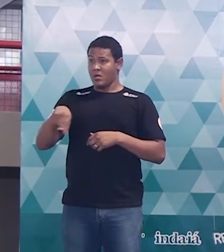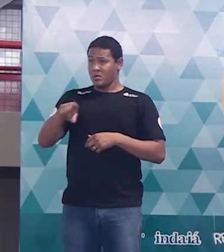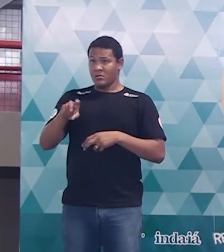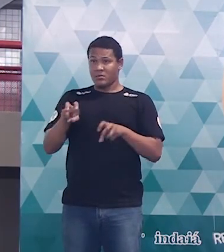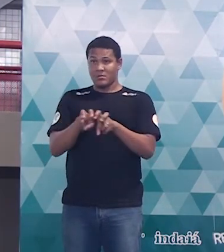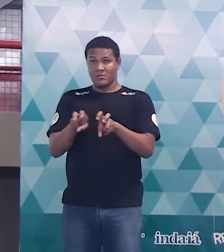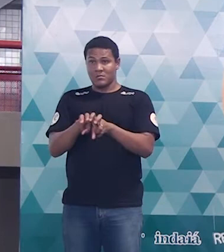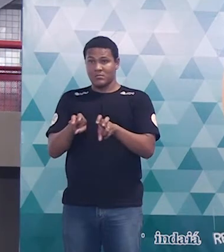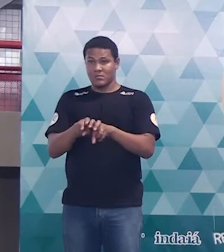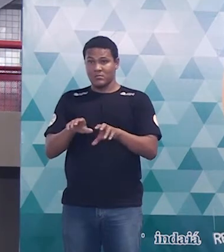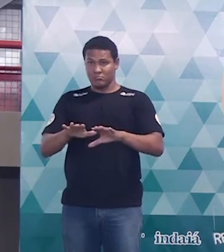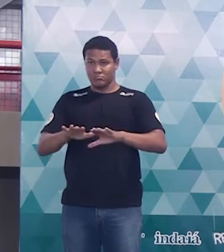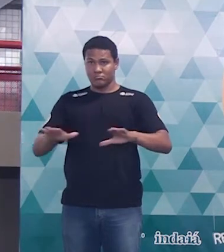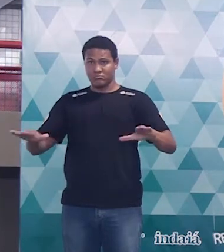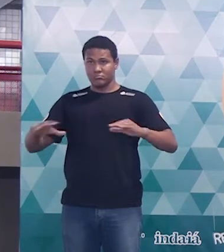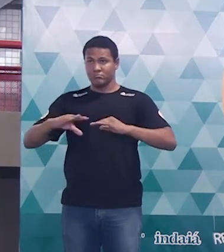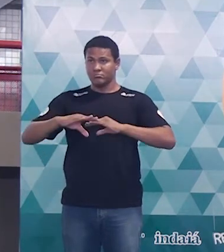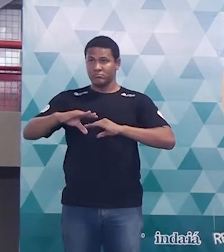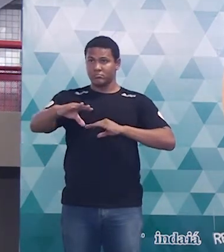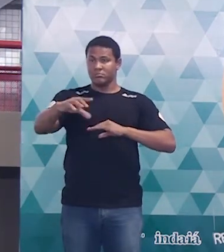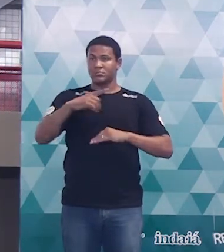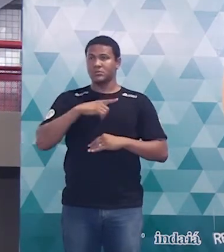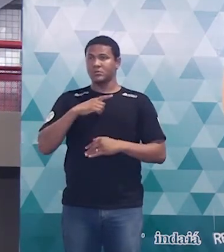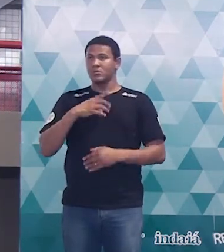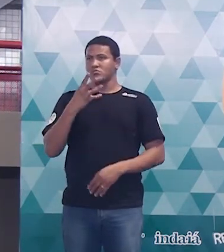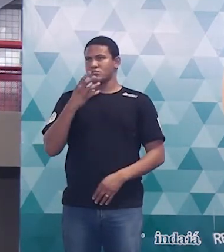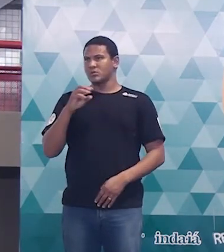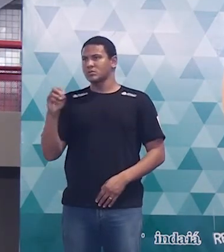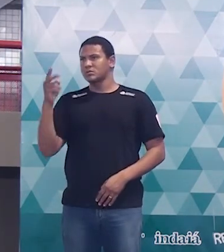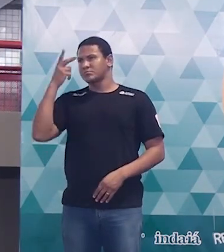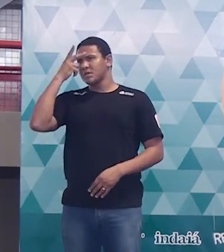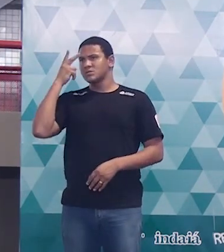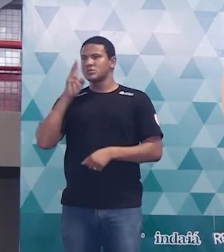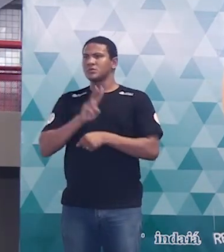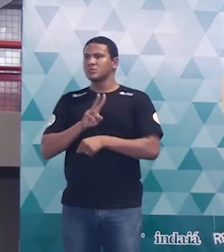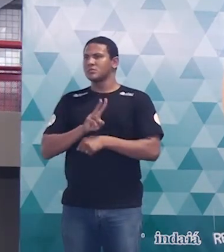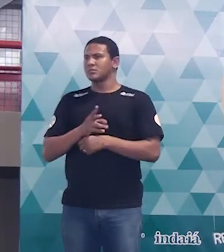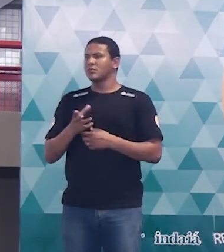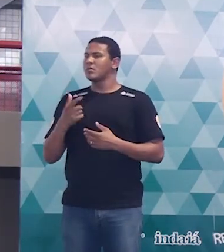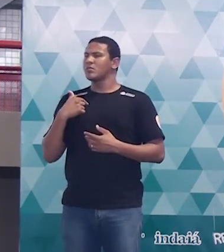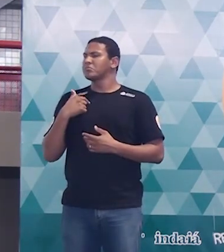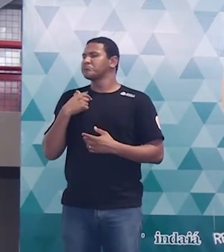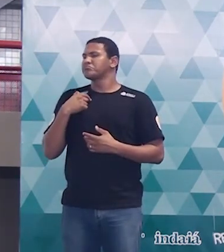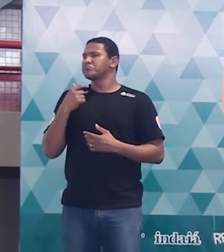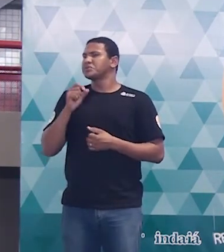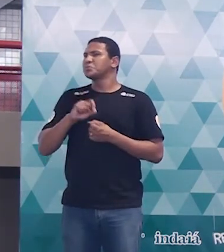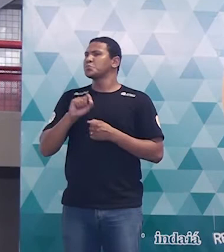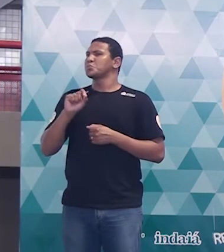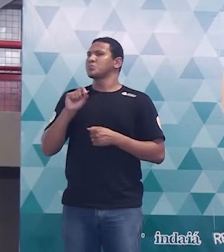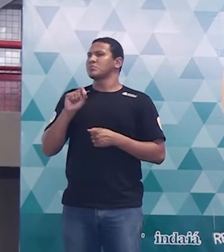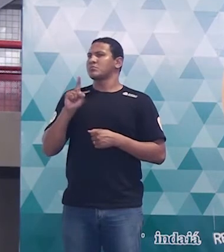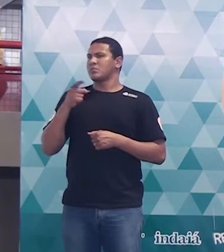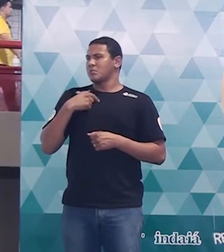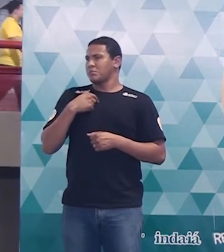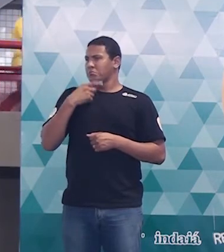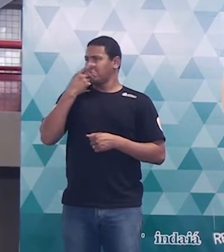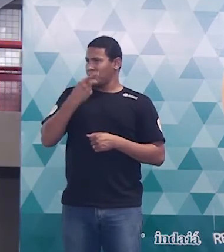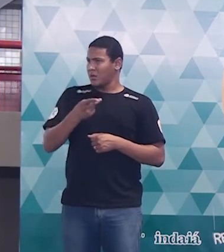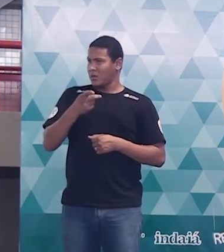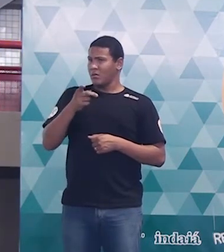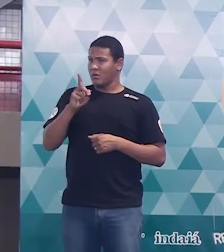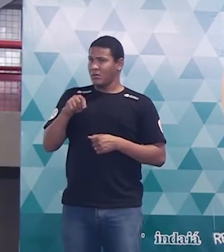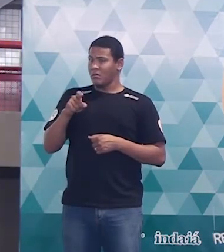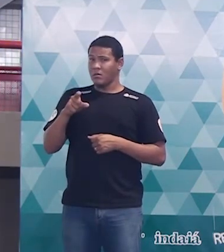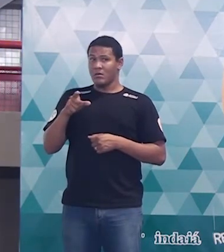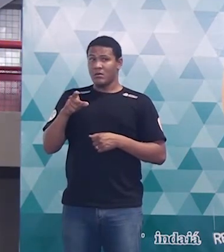ginásio, temos 400 pessoas. O que é que eu estou fazendo? Eu estou dizendo que o número